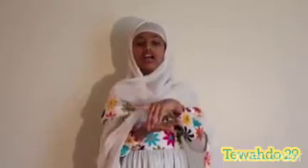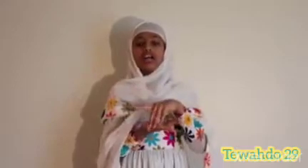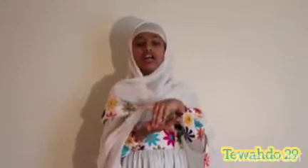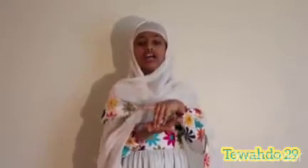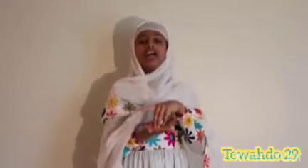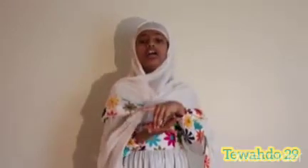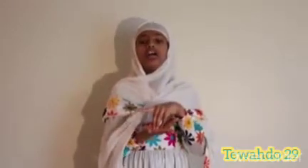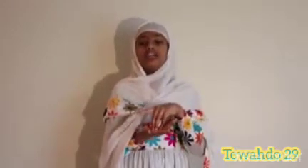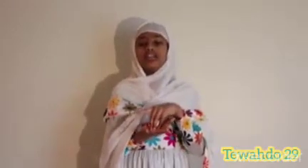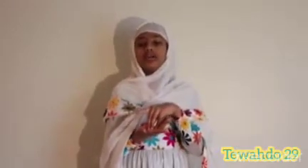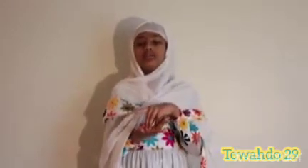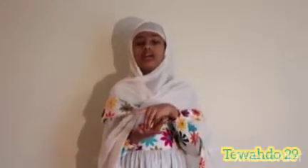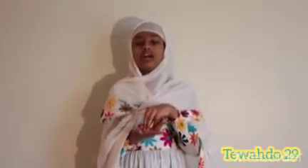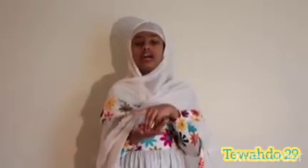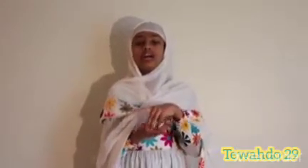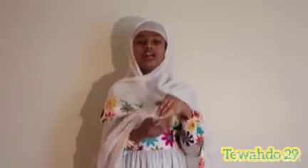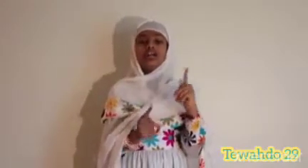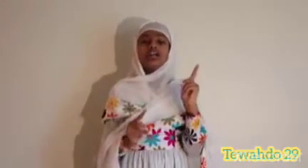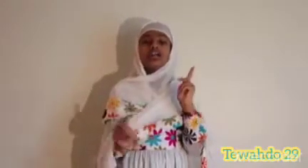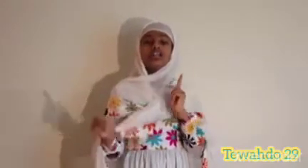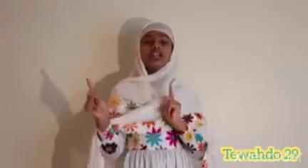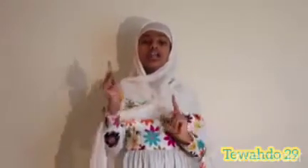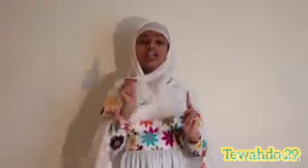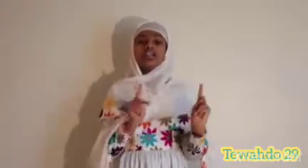የዳዊት ከተማ